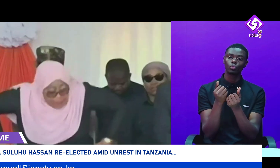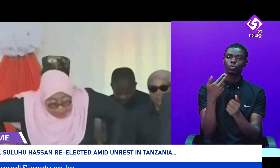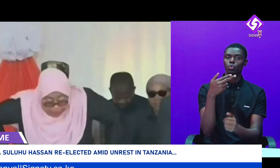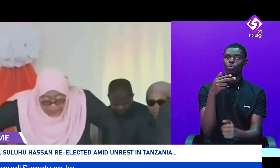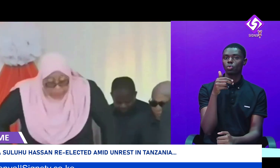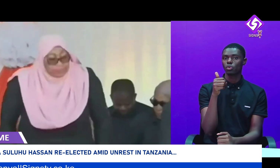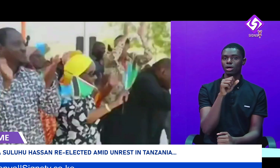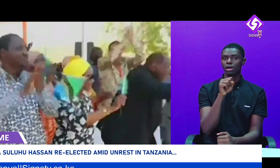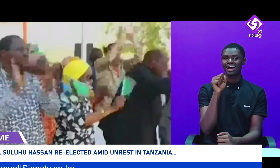na